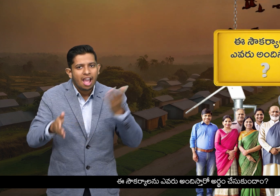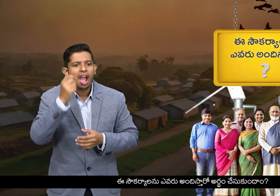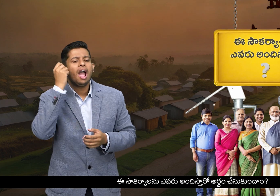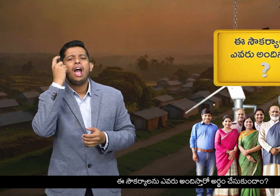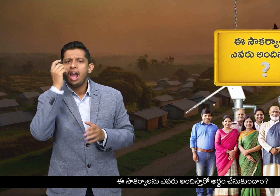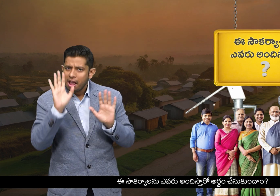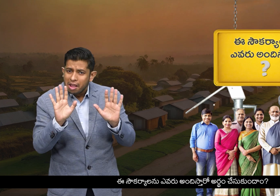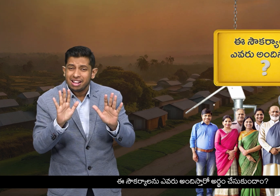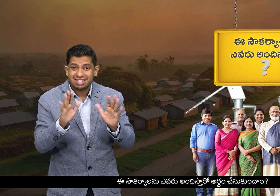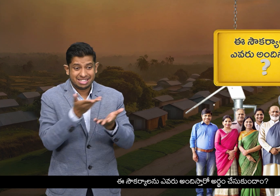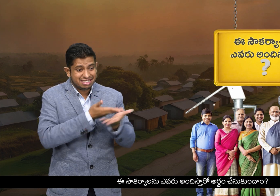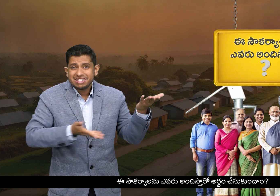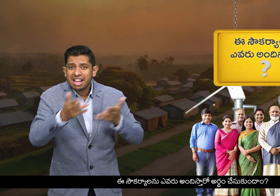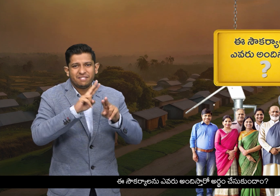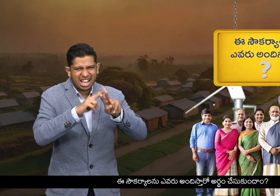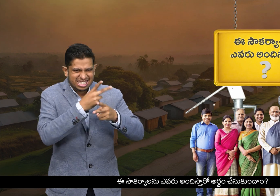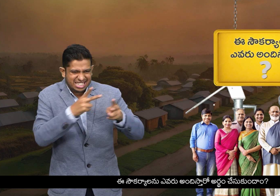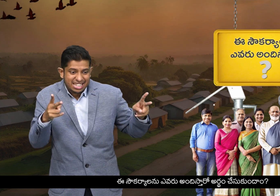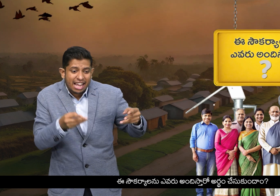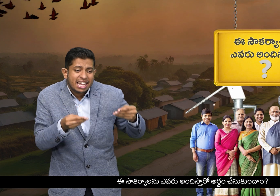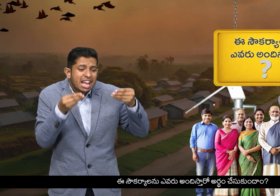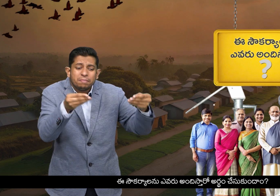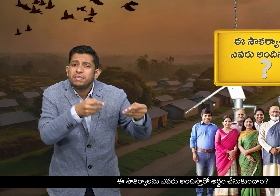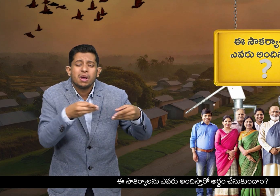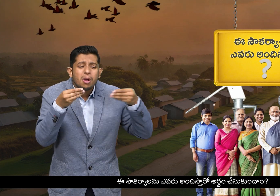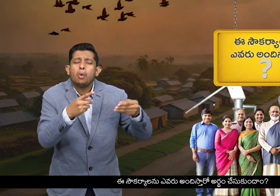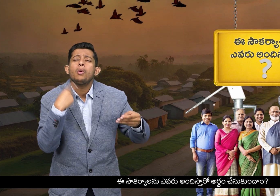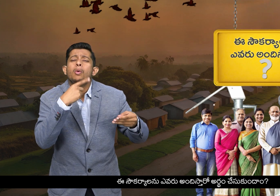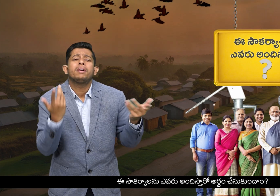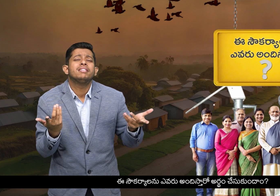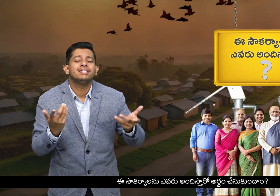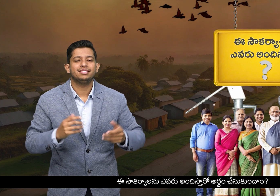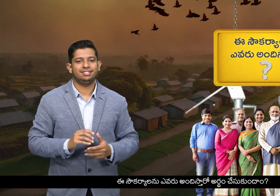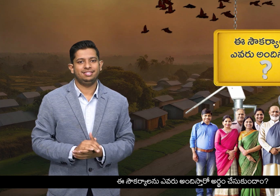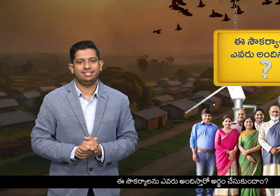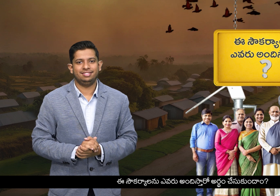ఈ సౌకర్యాలను ఎవరు అందిస్తారో అర్థం చేసుకుందాం.